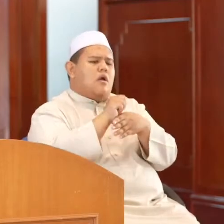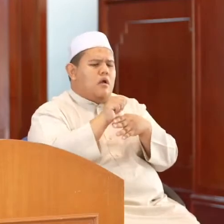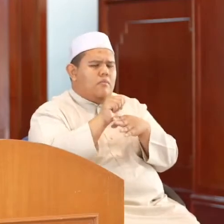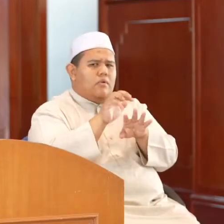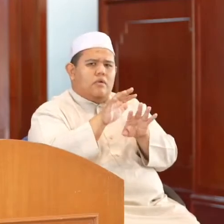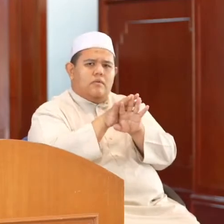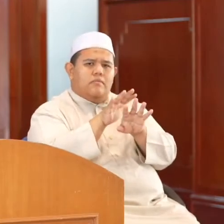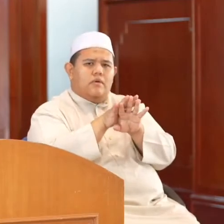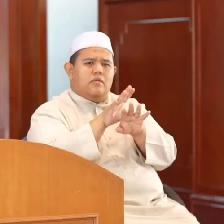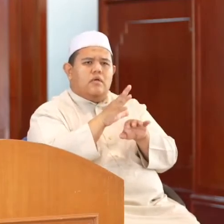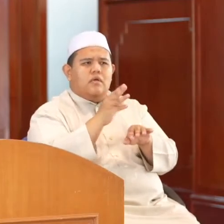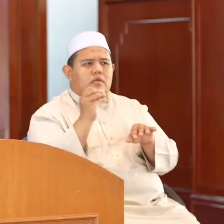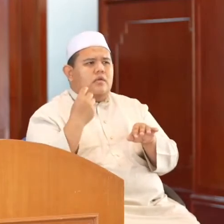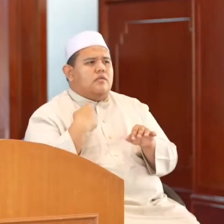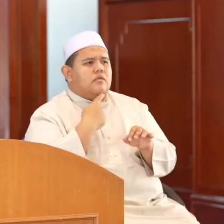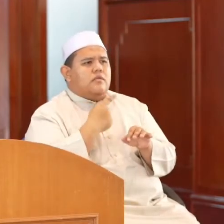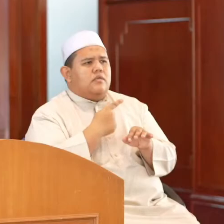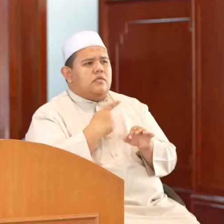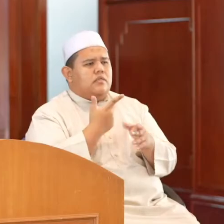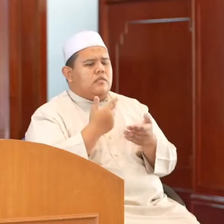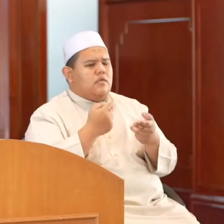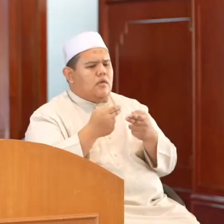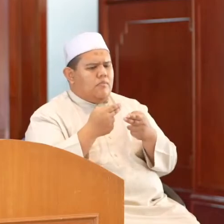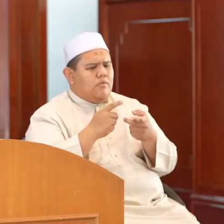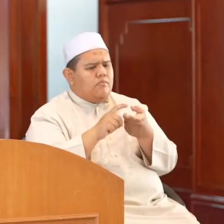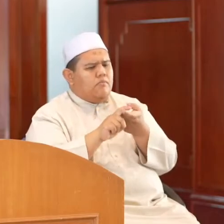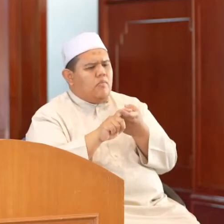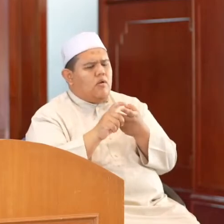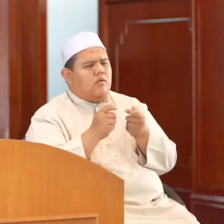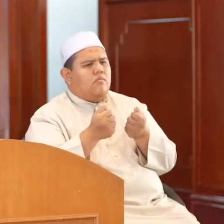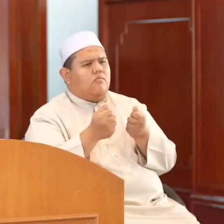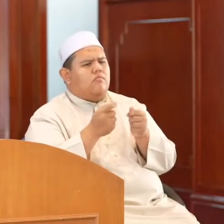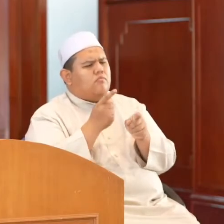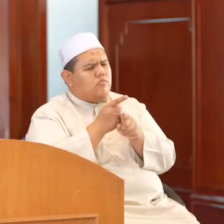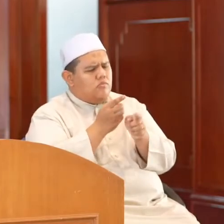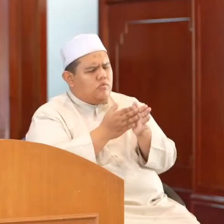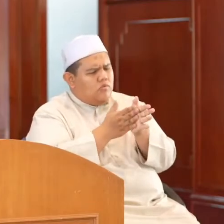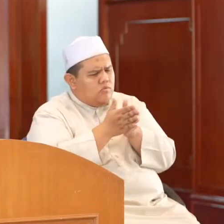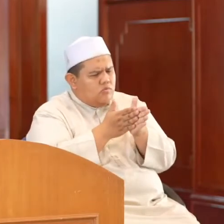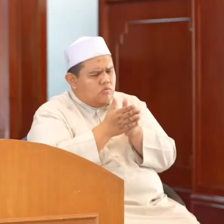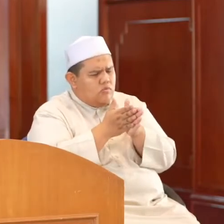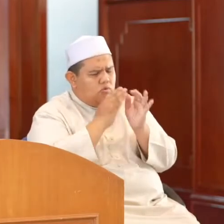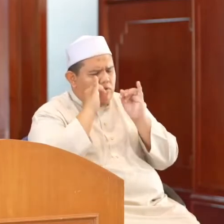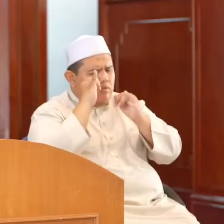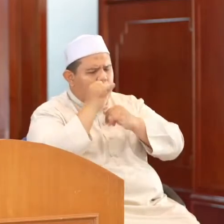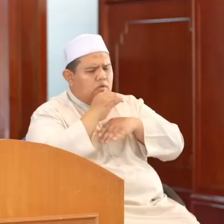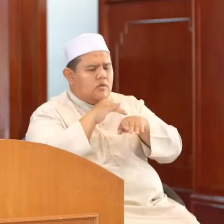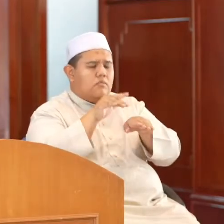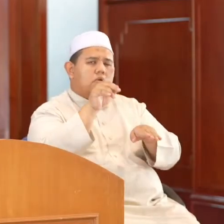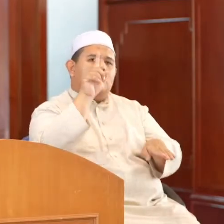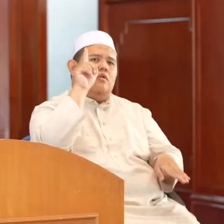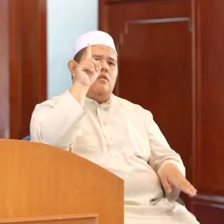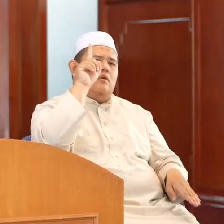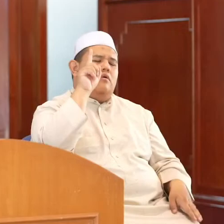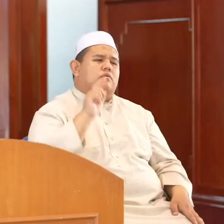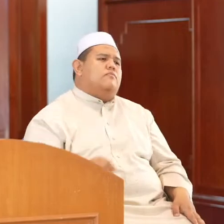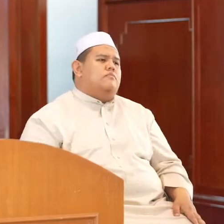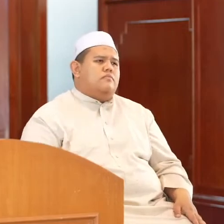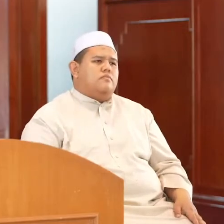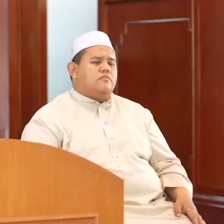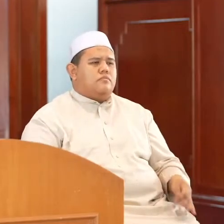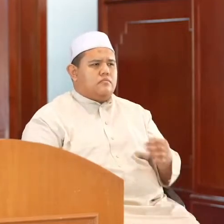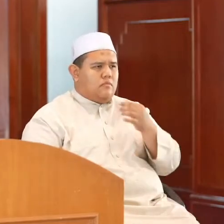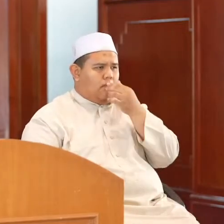Taala, dan kita makin akrab, makin bersungguh-sungguh beribadat kepada Allah Subhanahu Wa